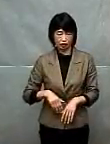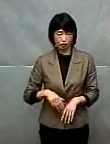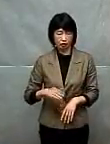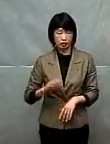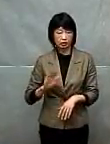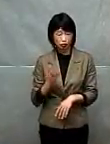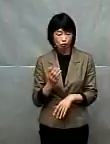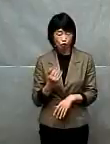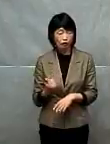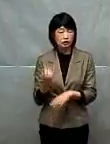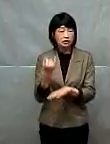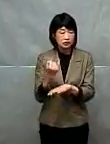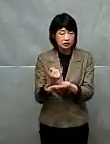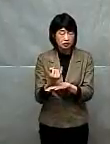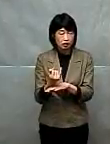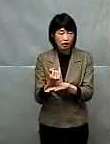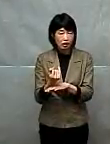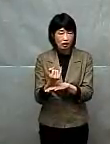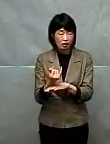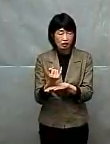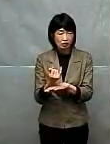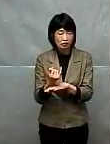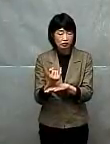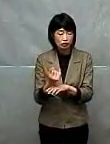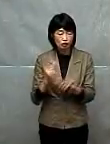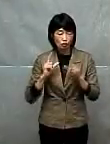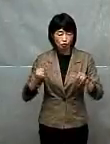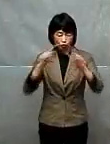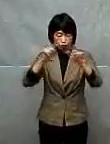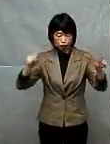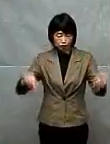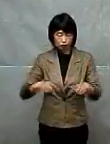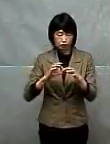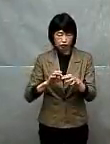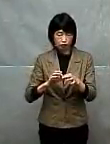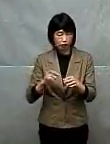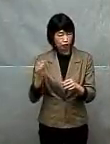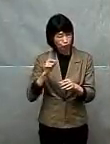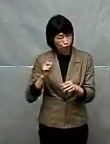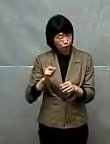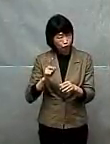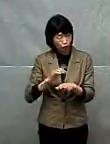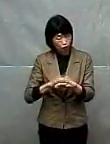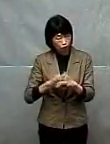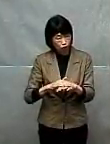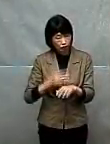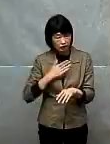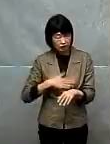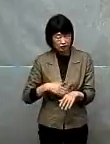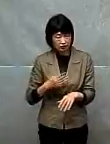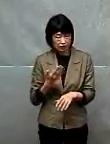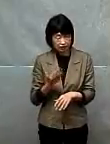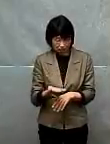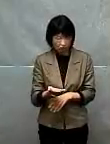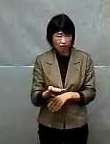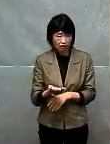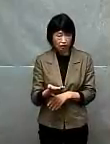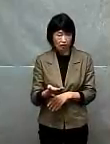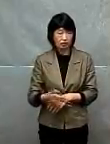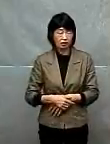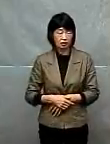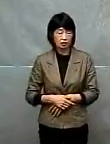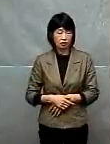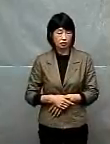どういうふうに説明を受けた、あるいは知った、何か報告書など出され、安倍さんの方からお渡し受け取ったとか、そういったような形なん